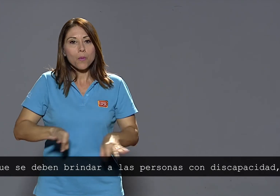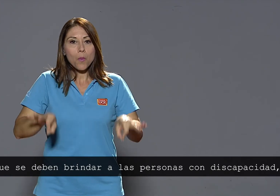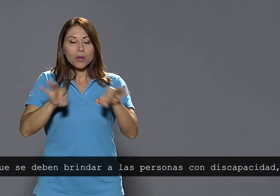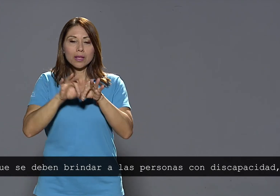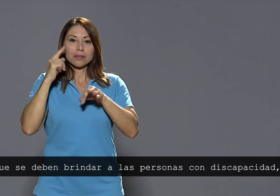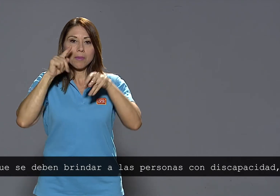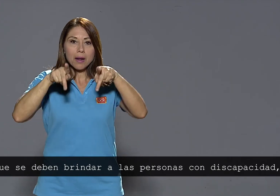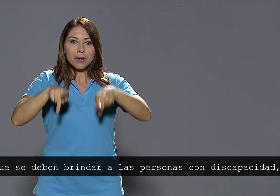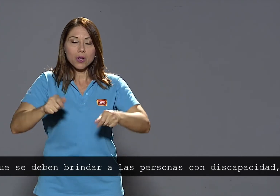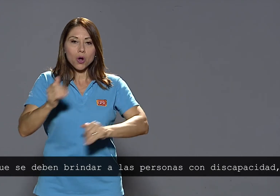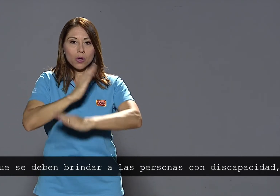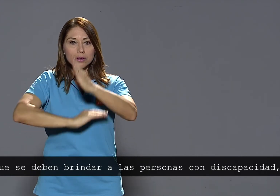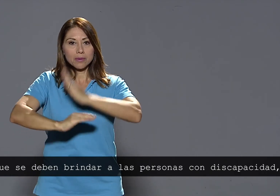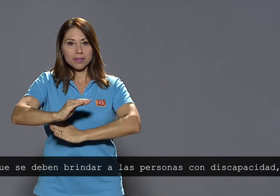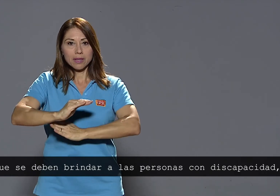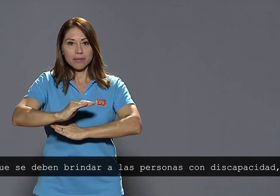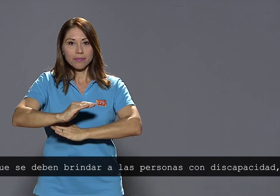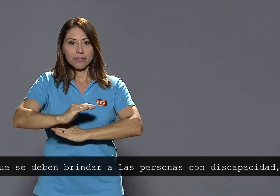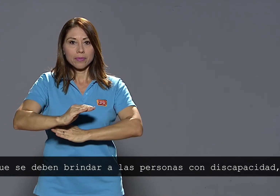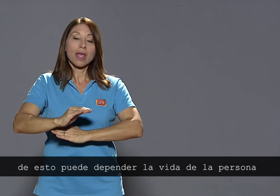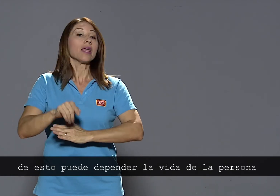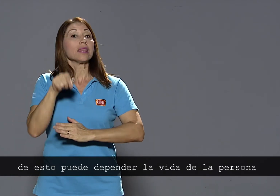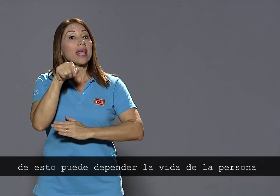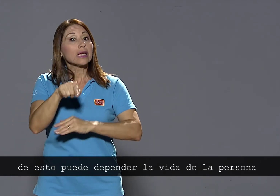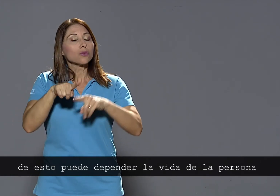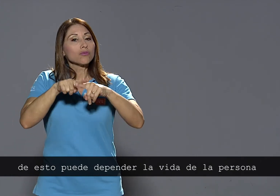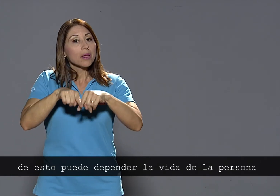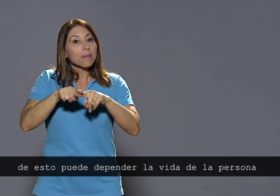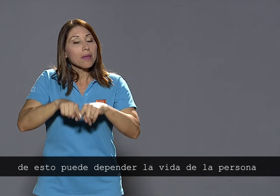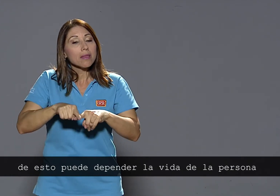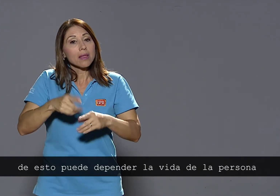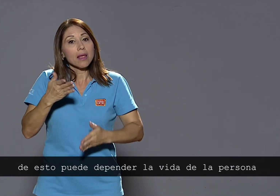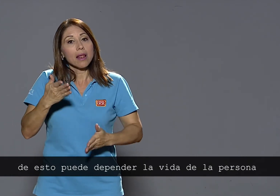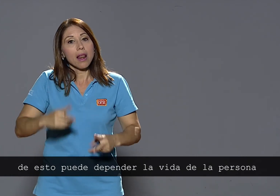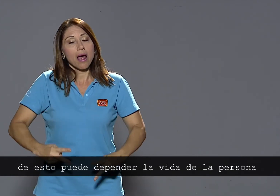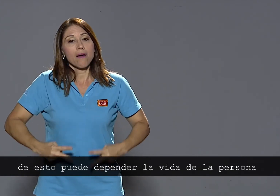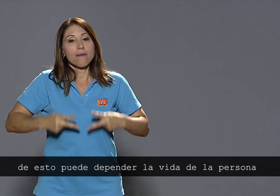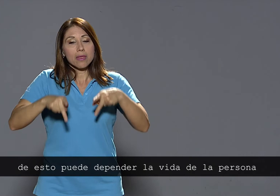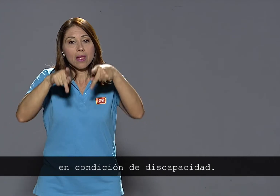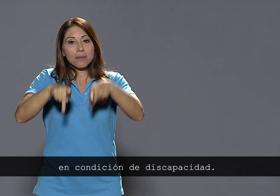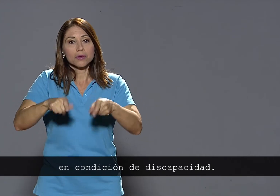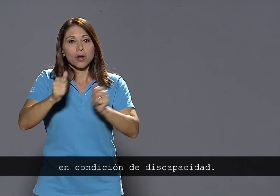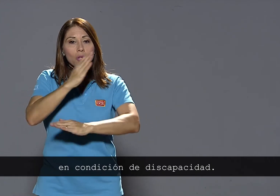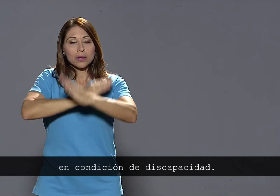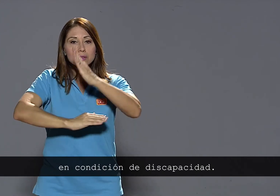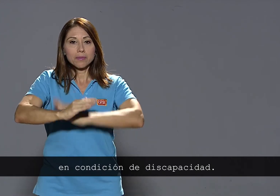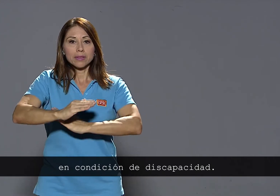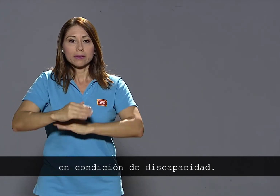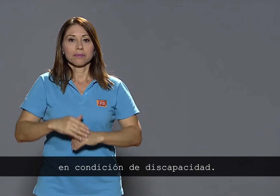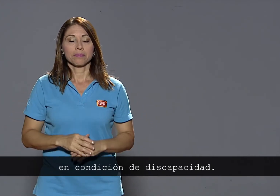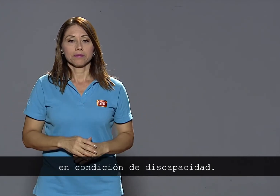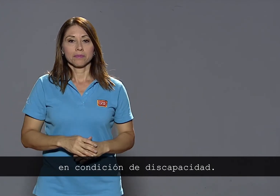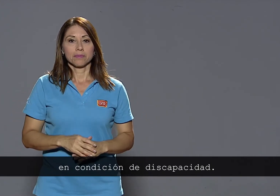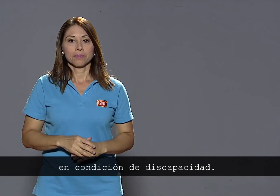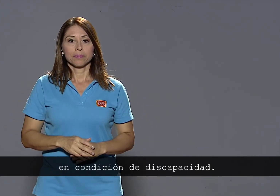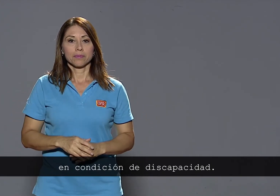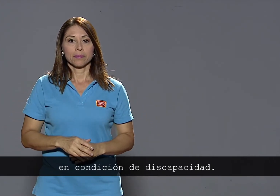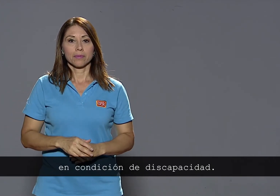deben brindar a las personas con discapacidad. De esto puede depender la vida de la persona en condición de